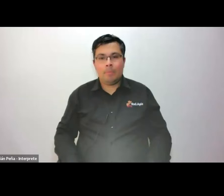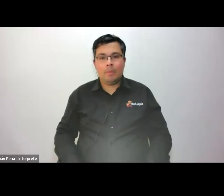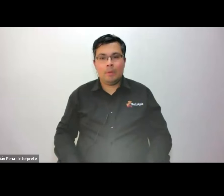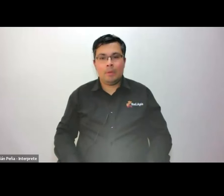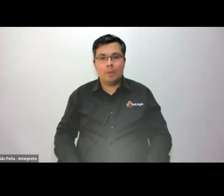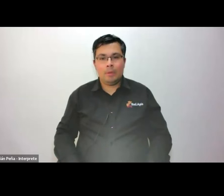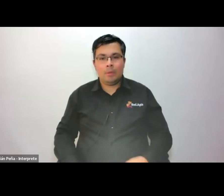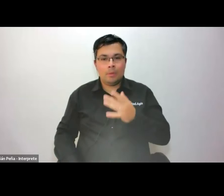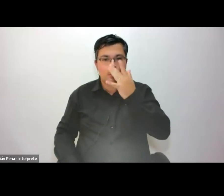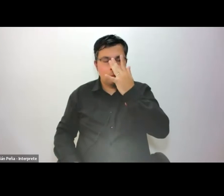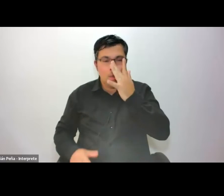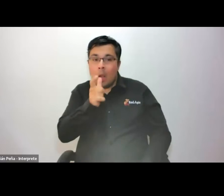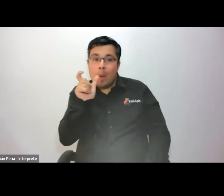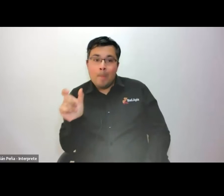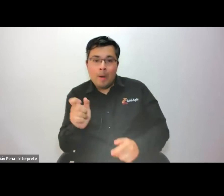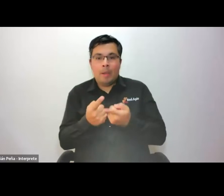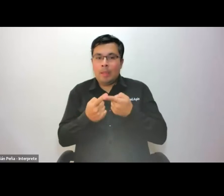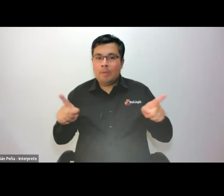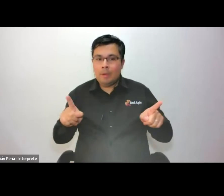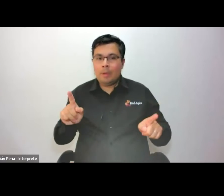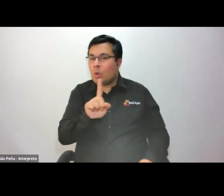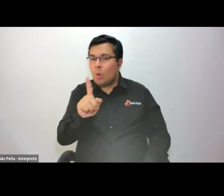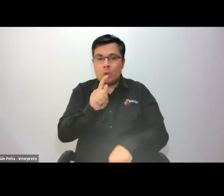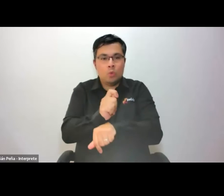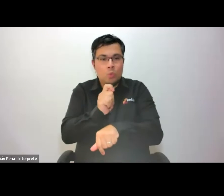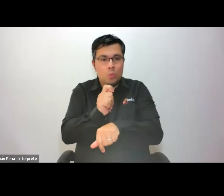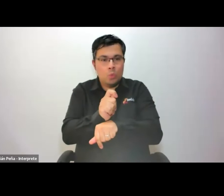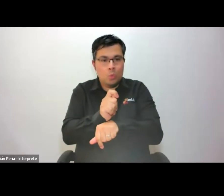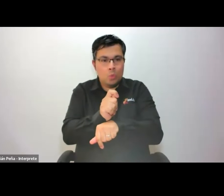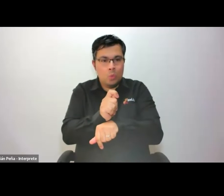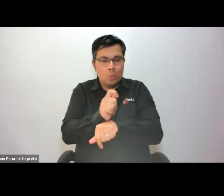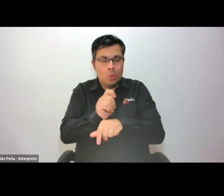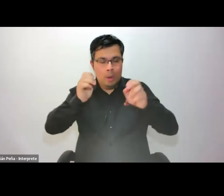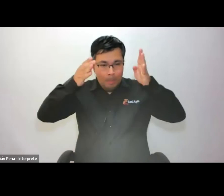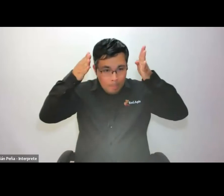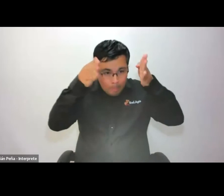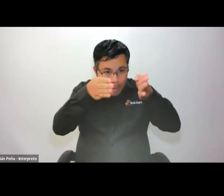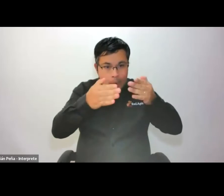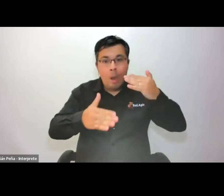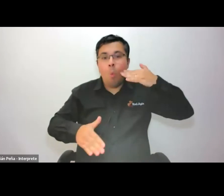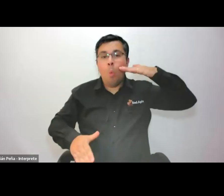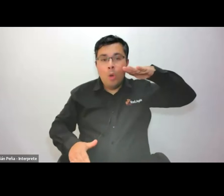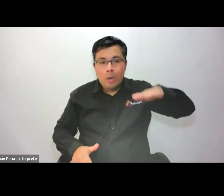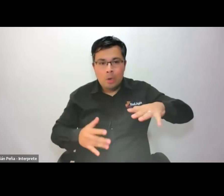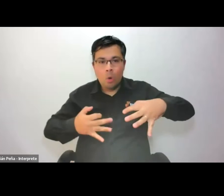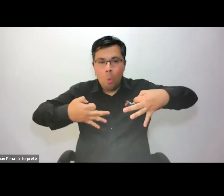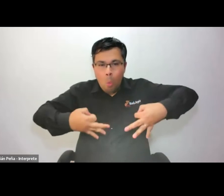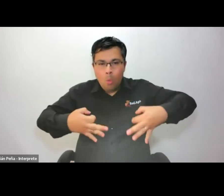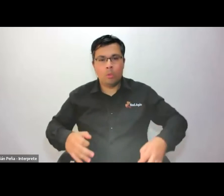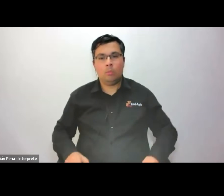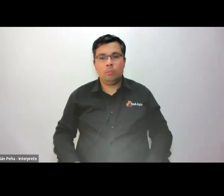un tutor para un niño o niña en particular, sino es un tutor, es un asistente que